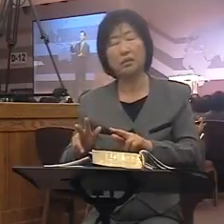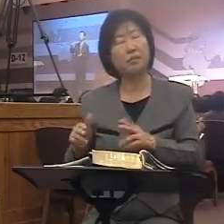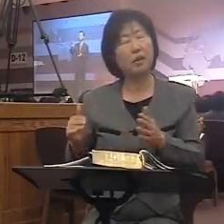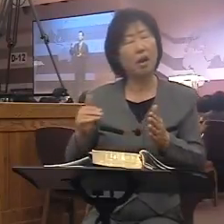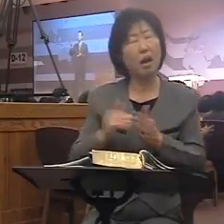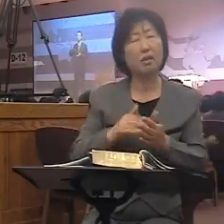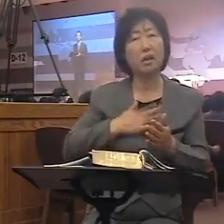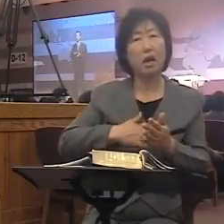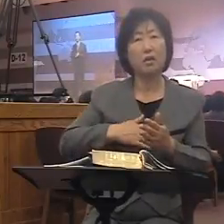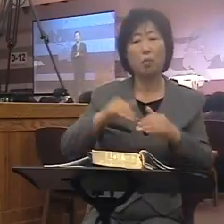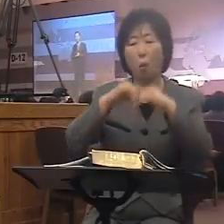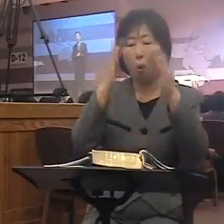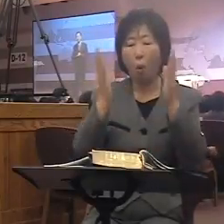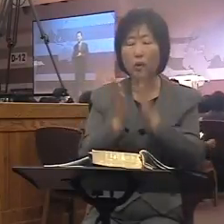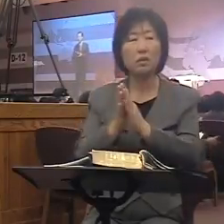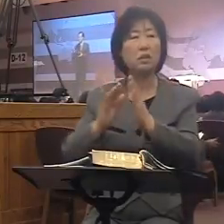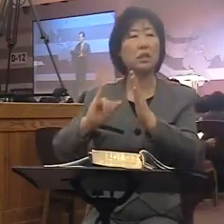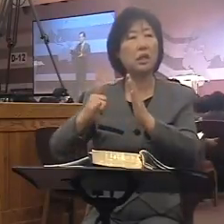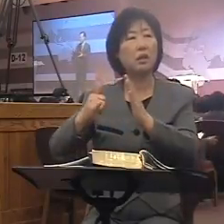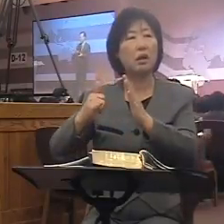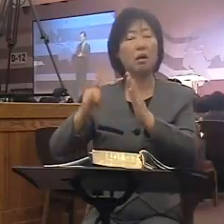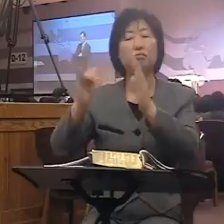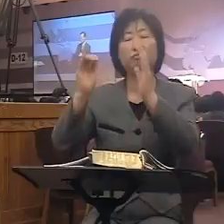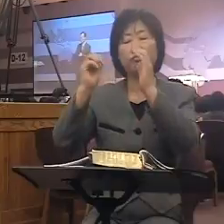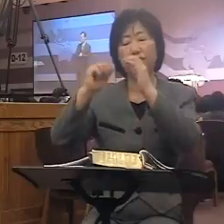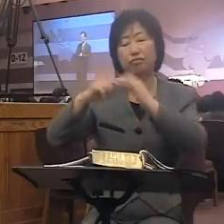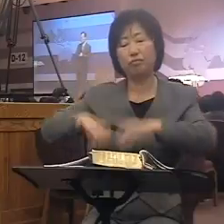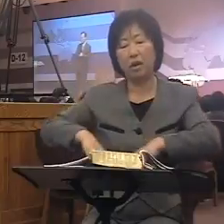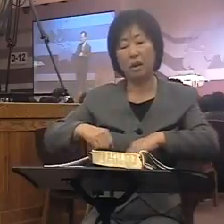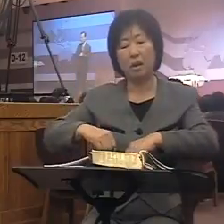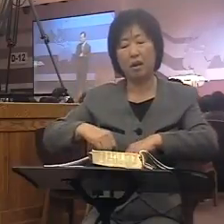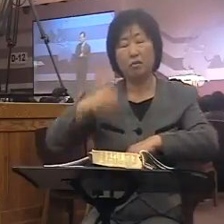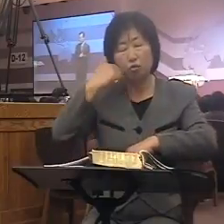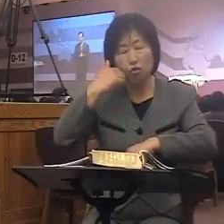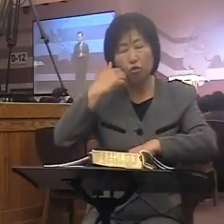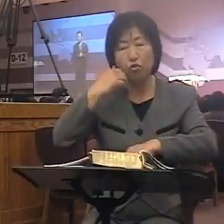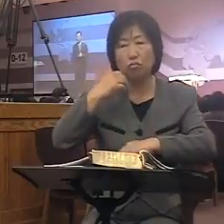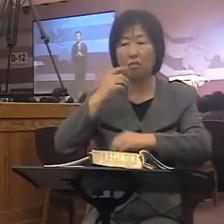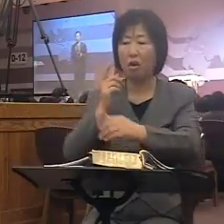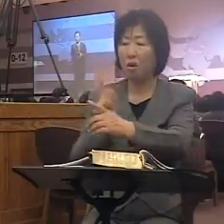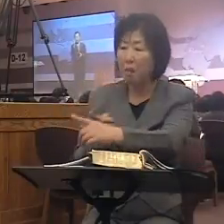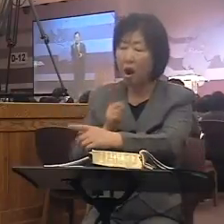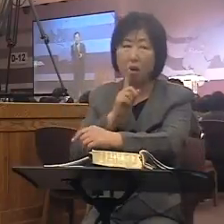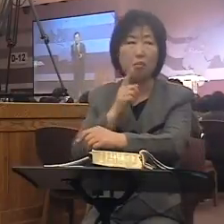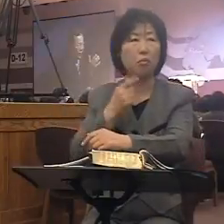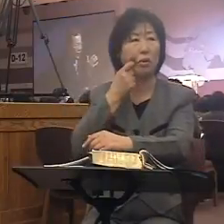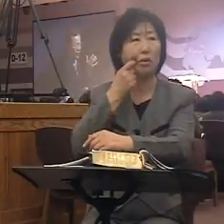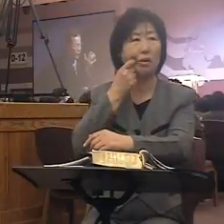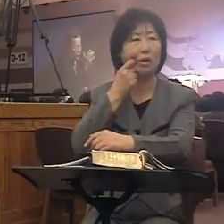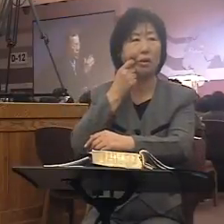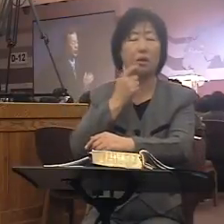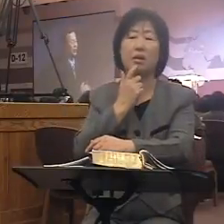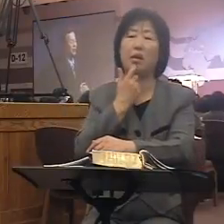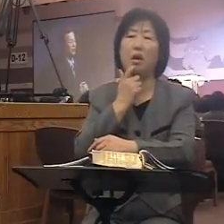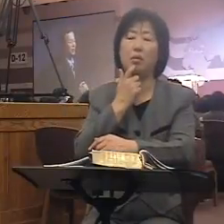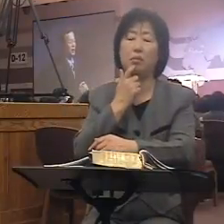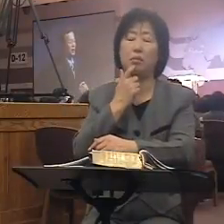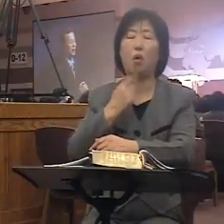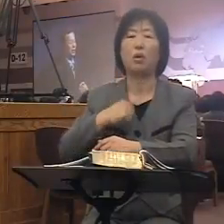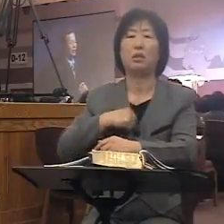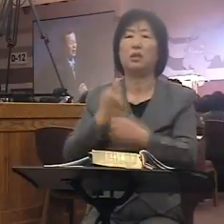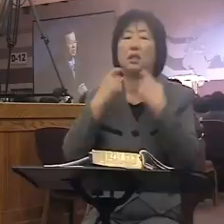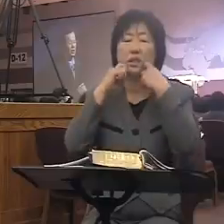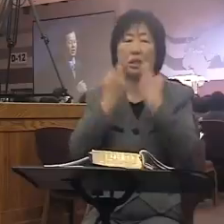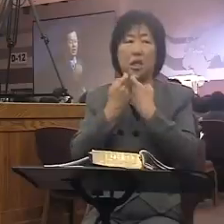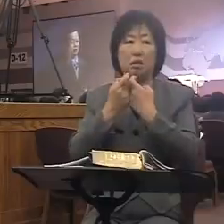세상이 무너지고 있는 그때, 그러나 누구도 탓할 수가 없습니다. 야곱이 이렇게 된 것은 야곱 자신의 문제였기 때문입니다.